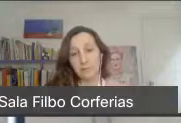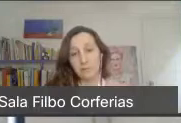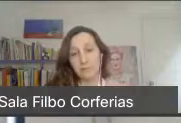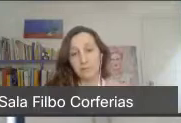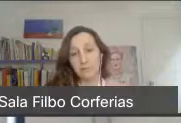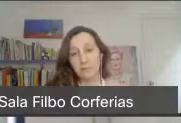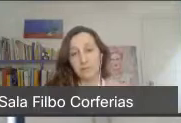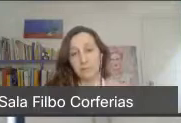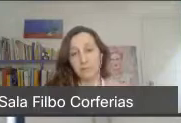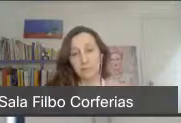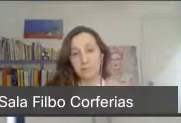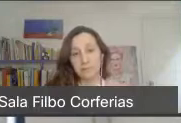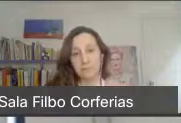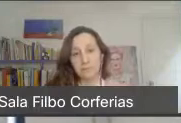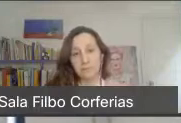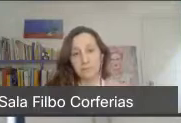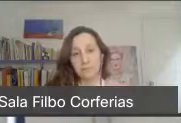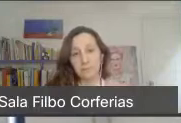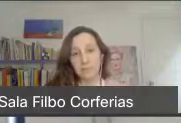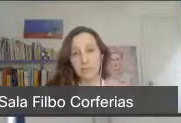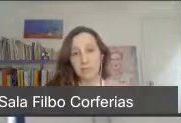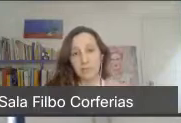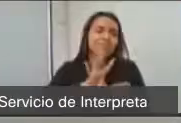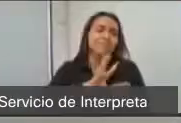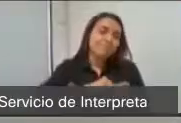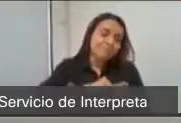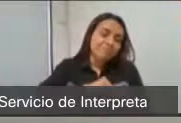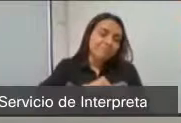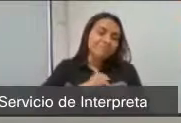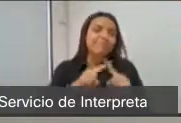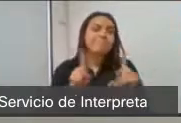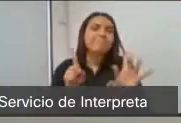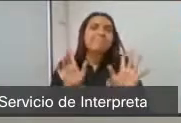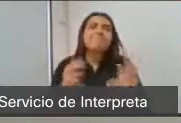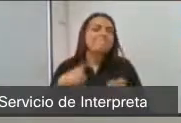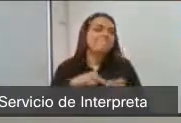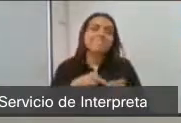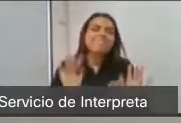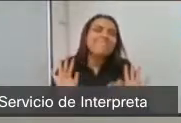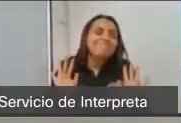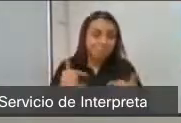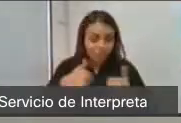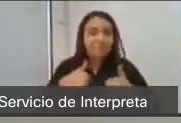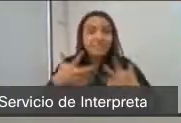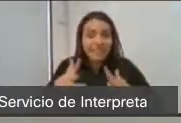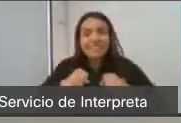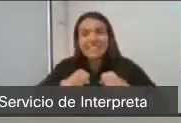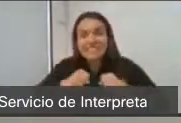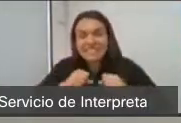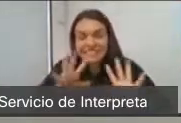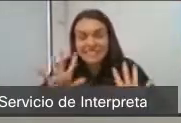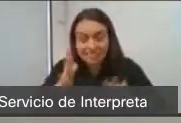Lo sé, es una lástima, pero se nos sale. Yo hice donde más pude, lo